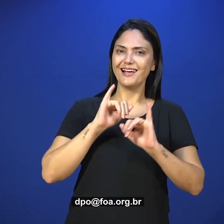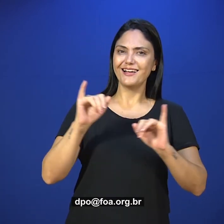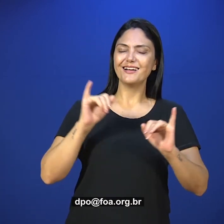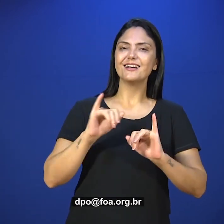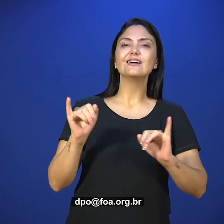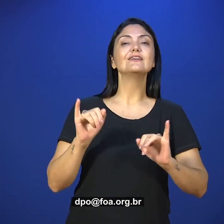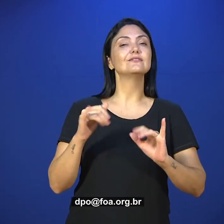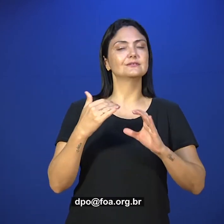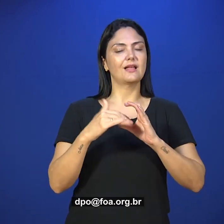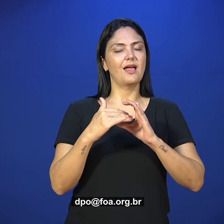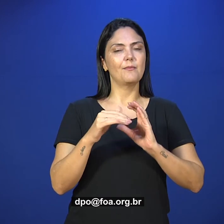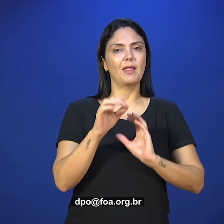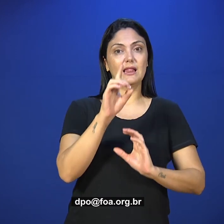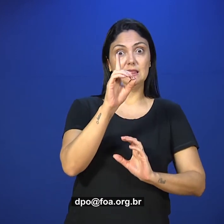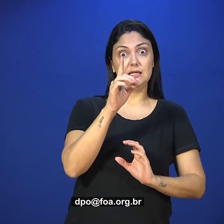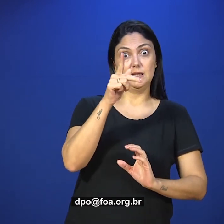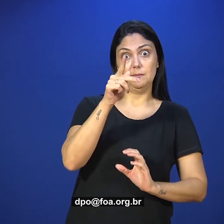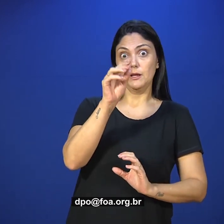endereço eletrônico